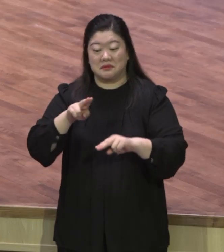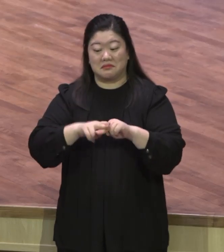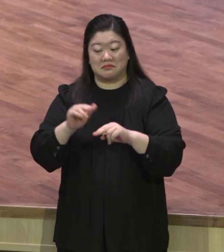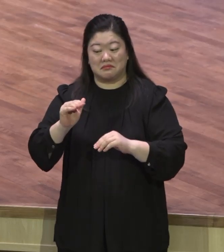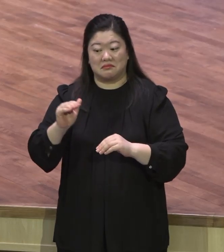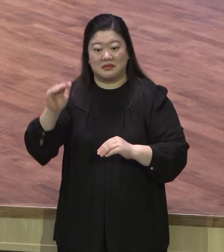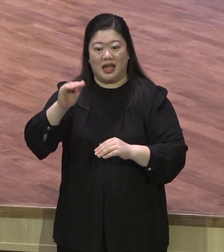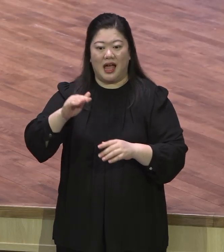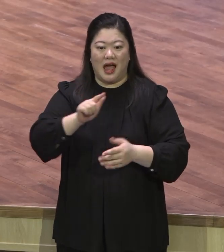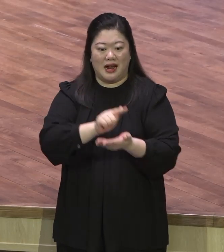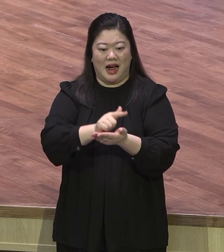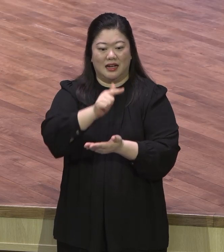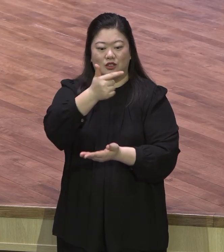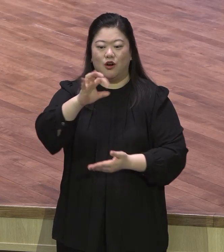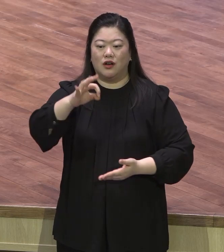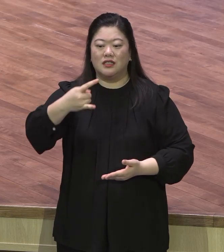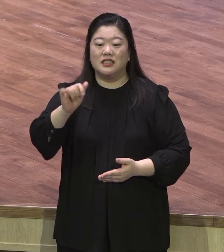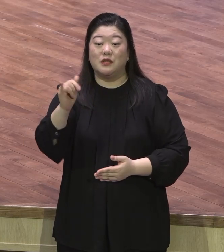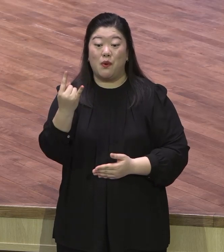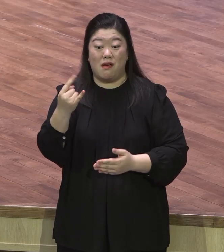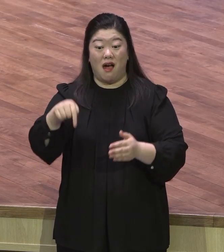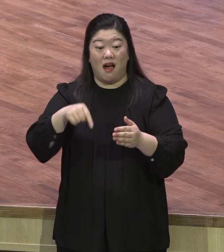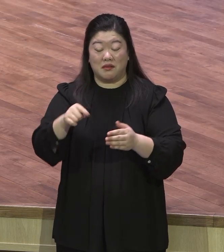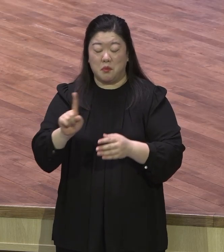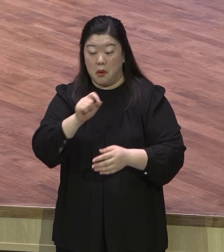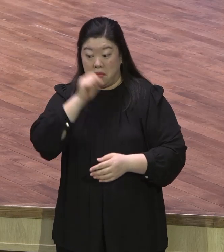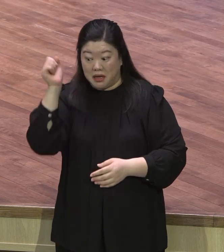강서을에 내가 당선되어 국회의원